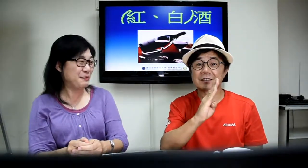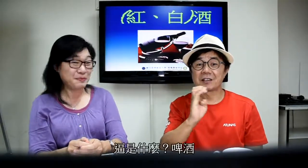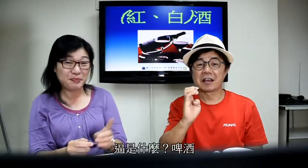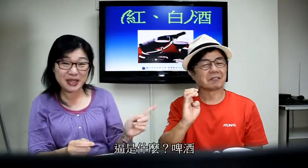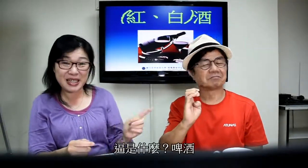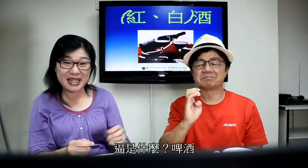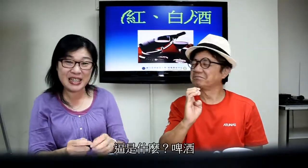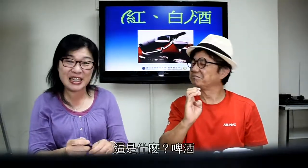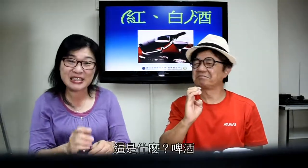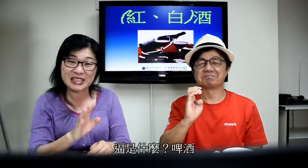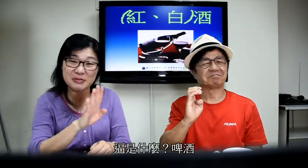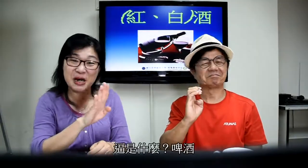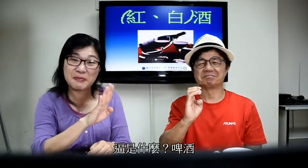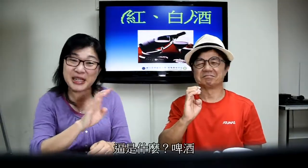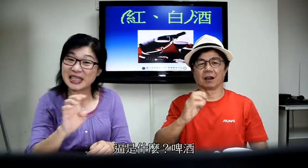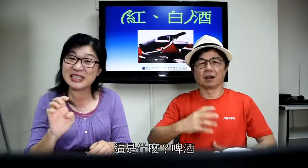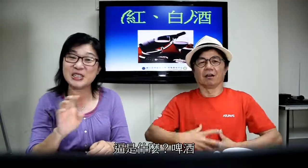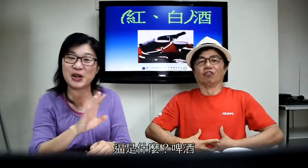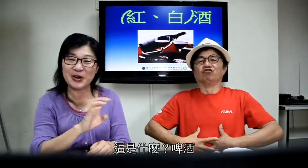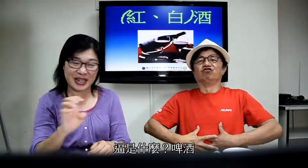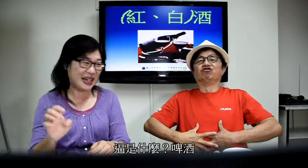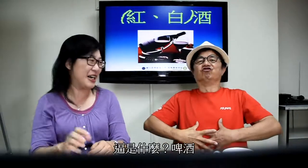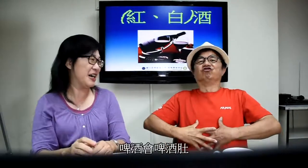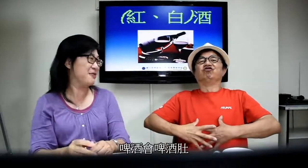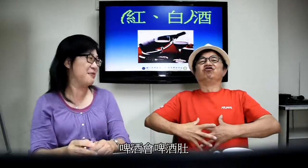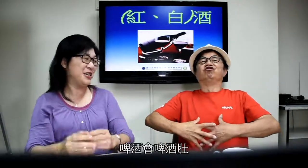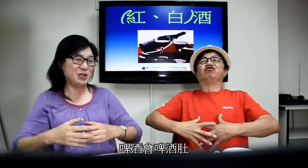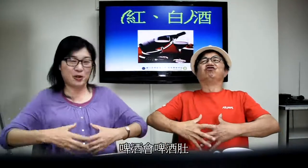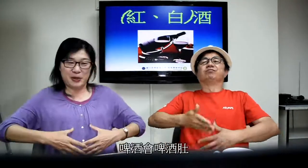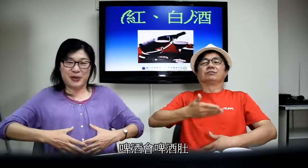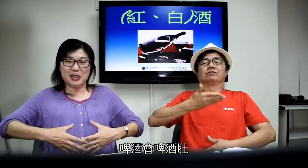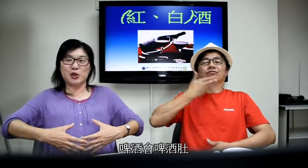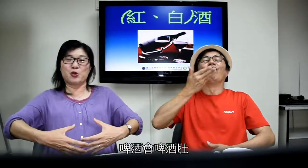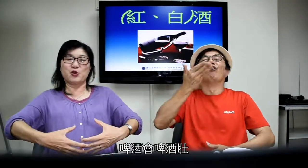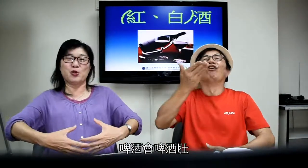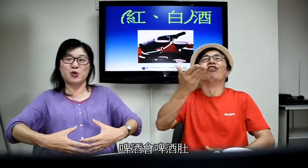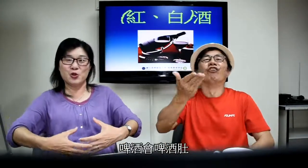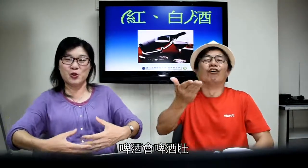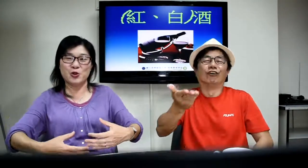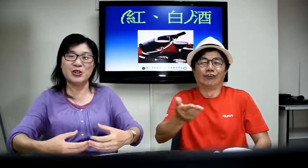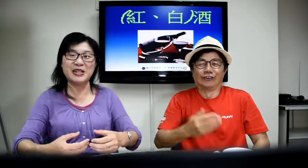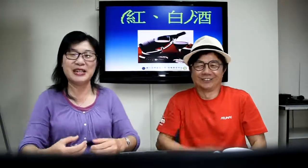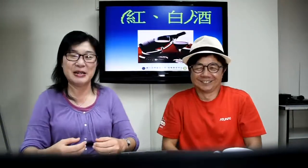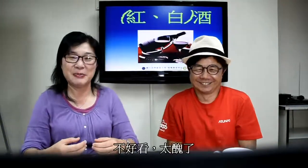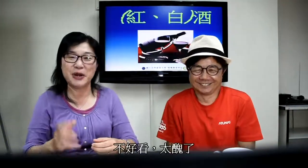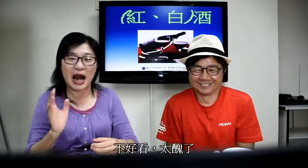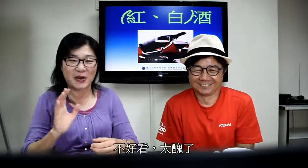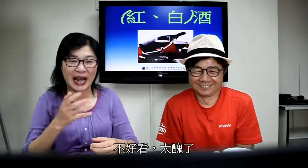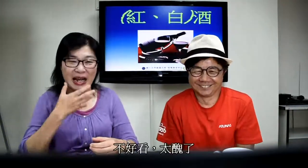B 是什么？啤酒啊，啤酒会啤酒肚，不好看，太